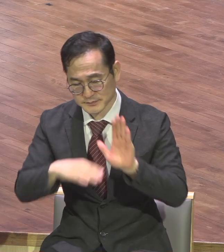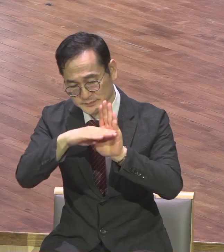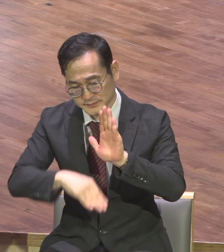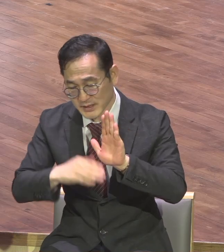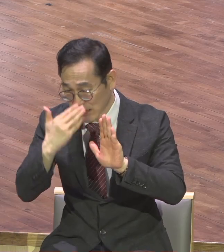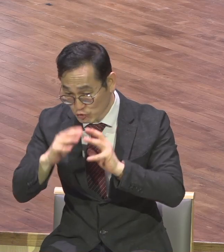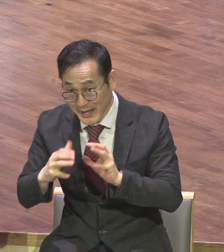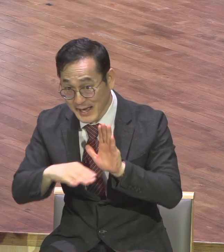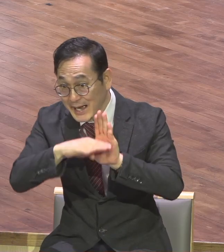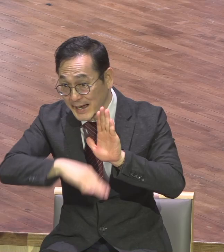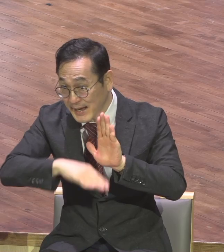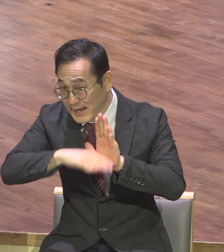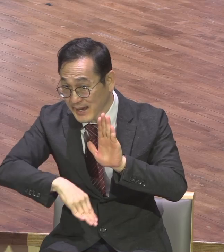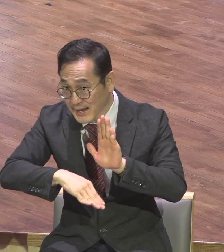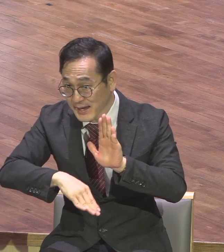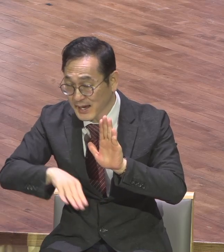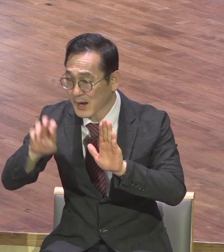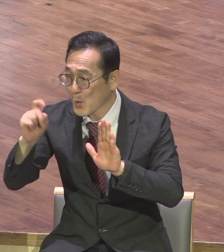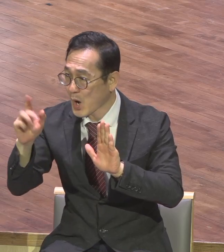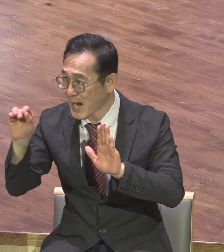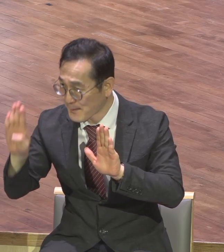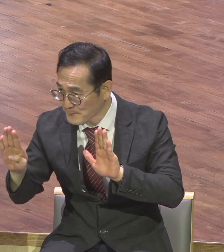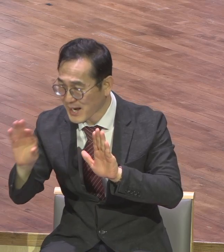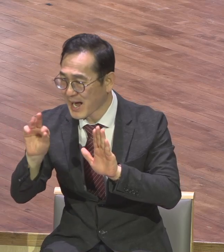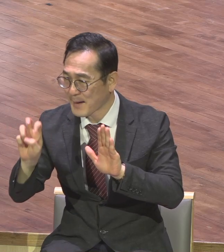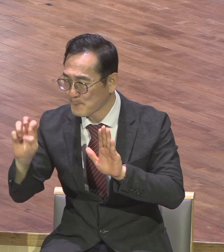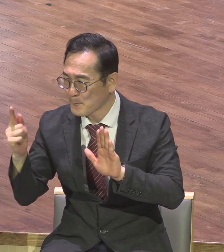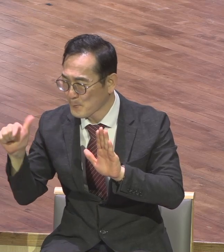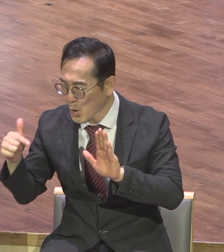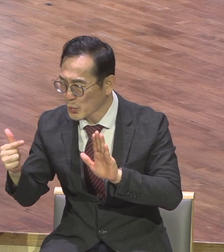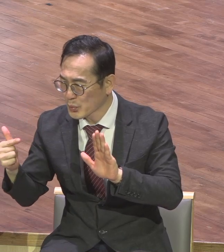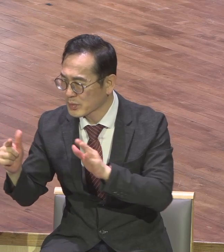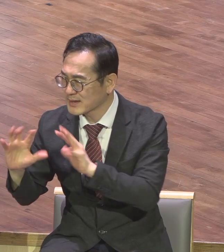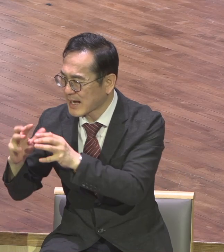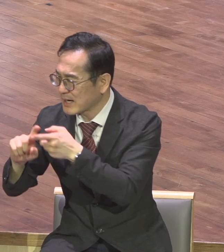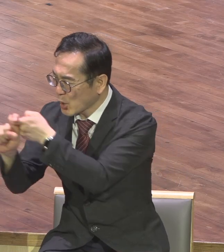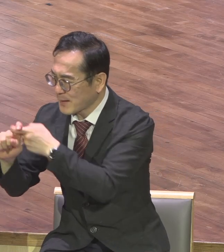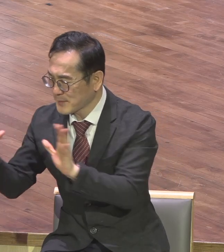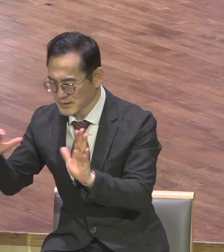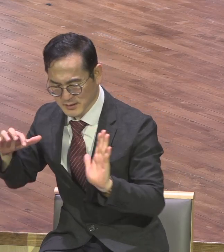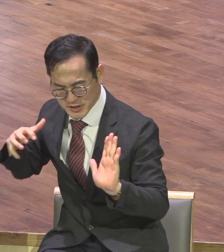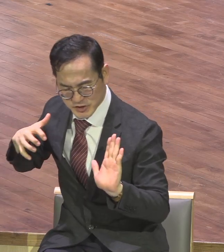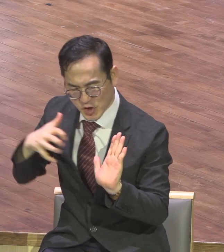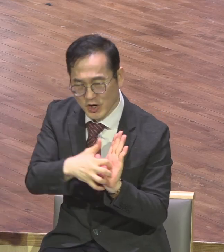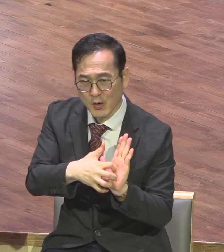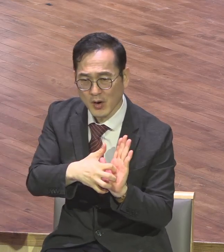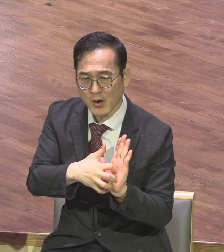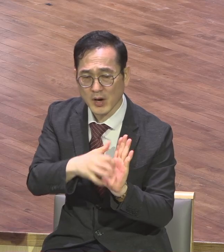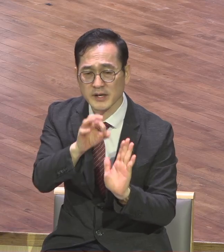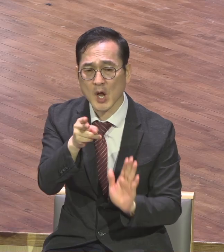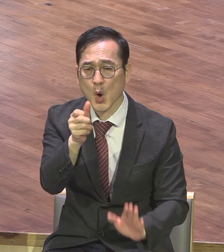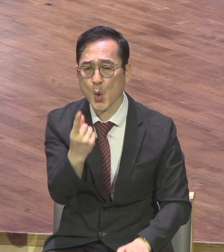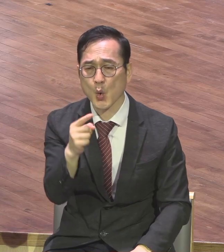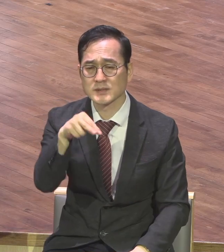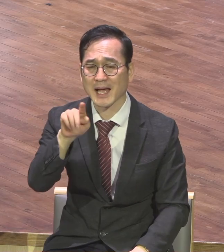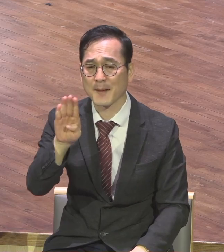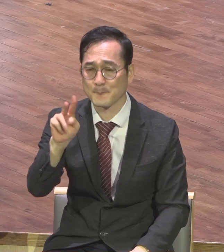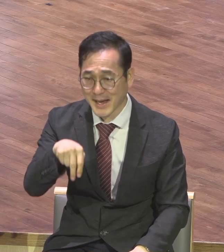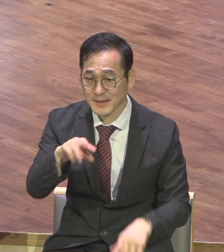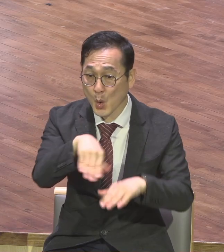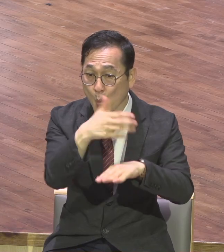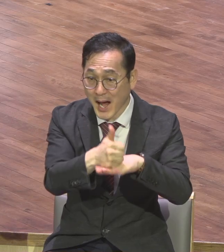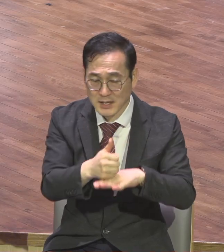모압, 암몬, 마온 연합군이 쳐들어옵니다. 이때 요사밧 왕이 온